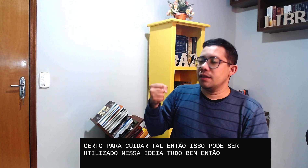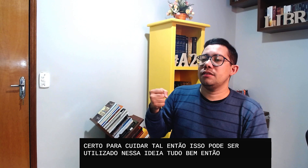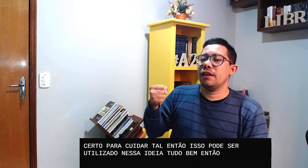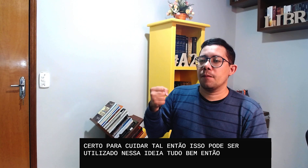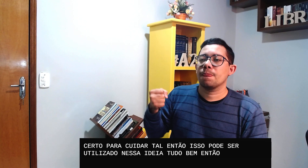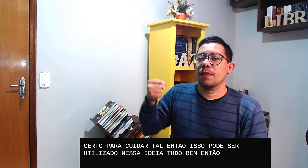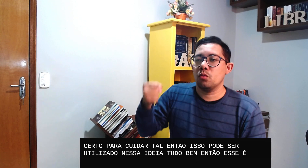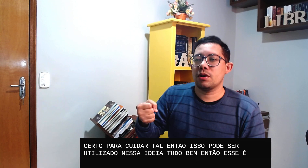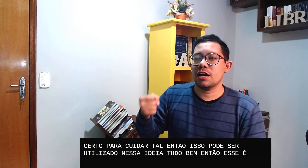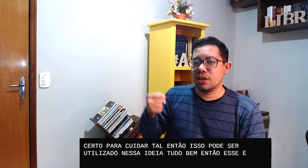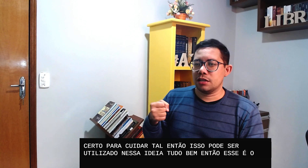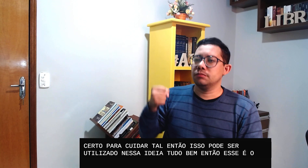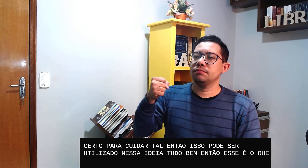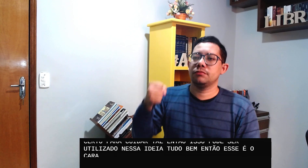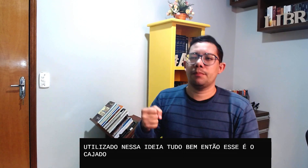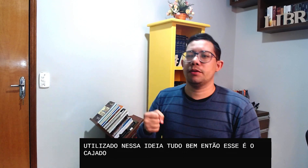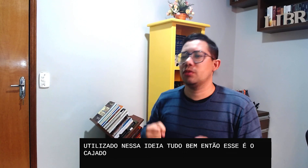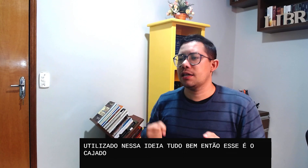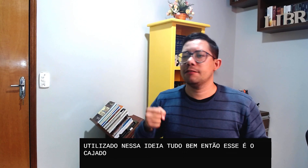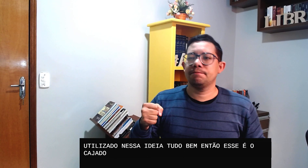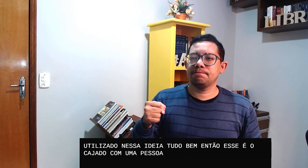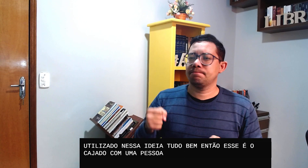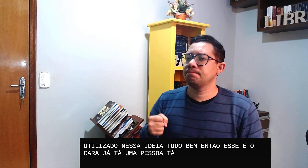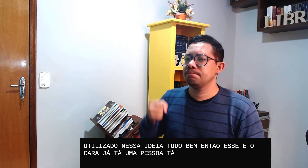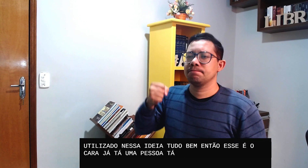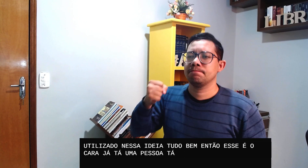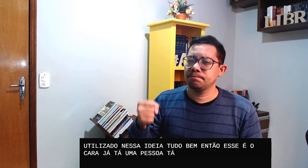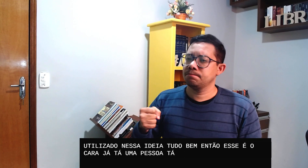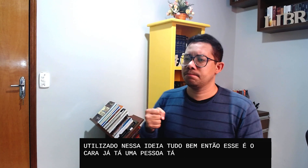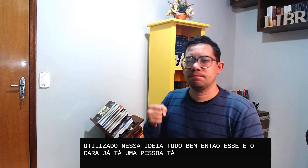esse é o cajado. Então a pessoa tá.